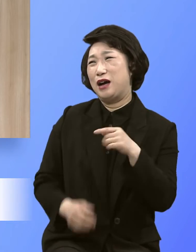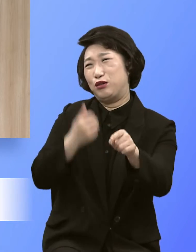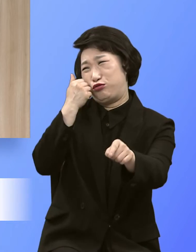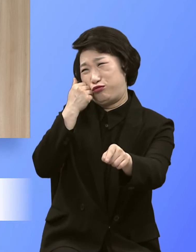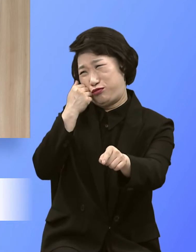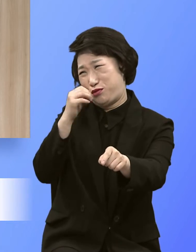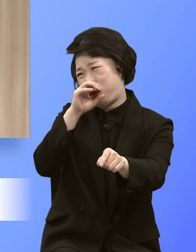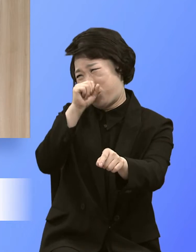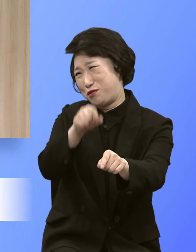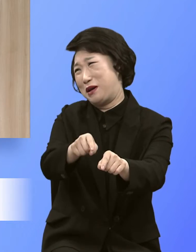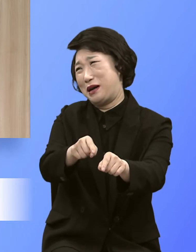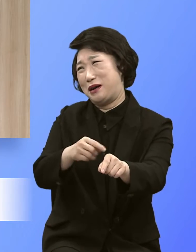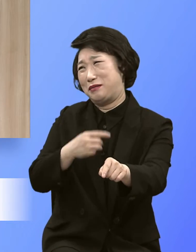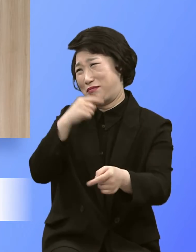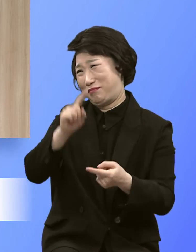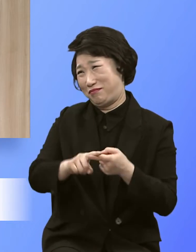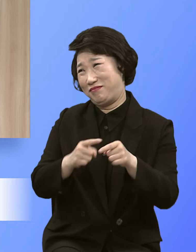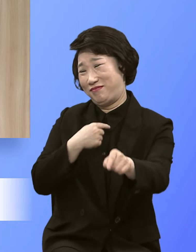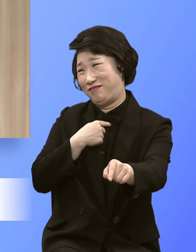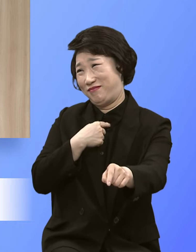안무개가 좋은데요.